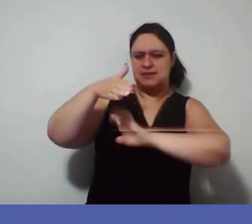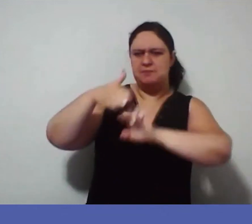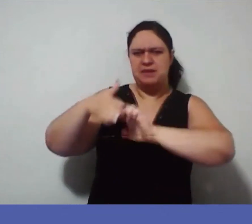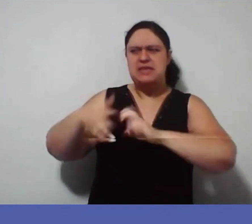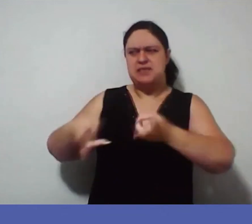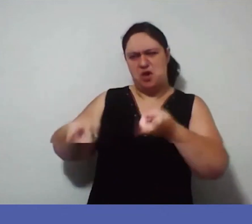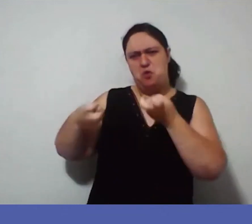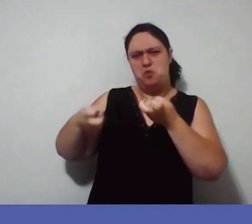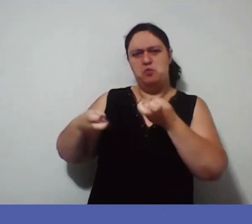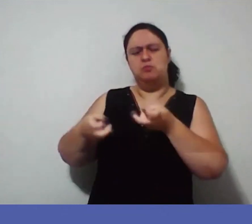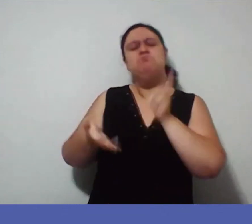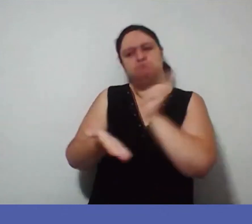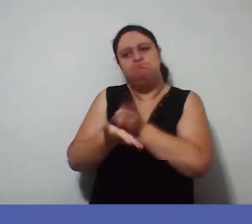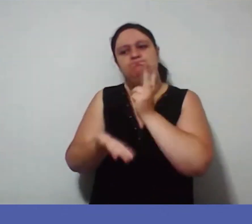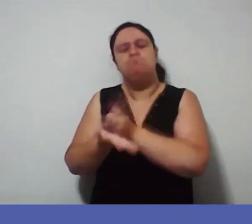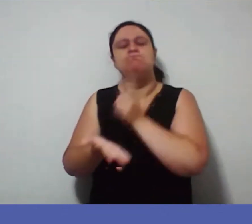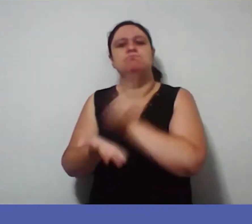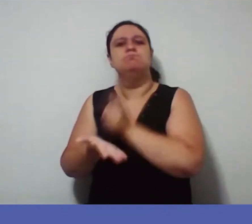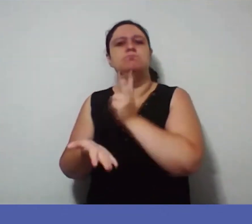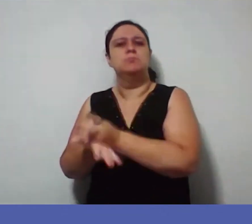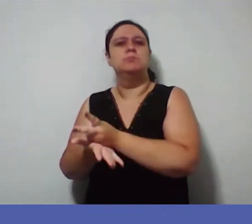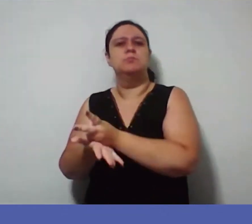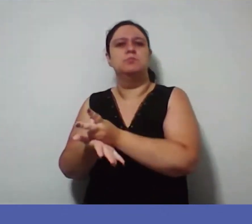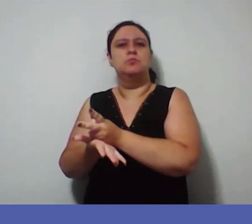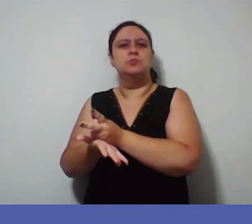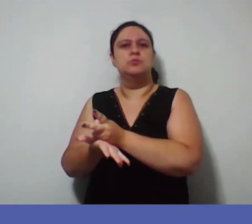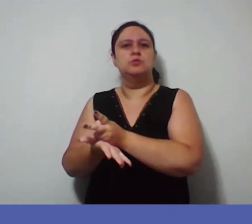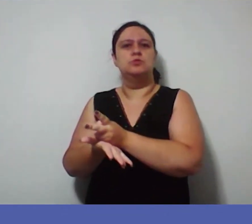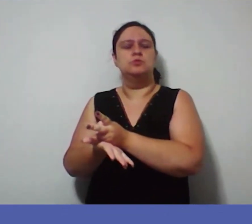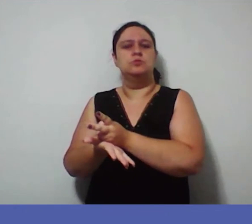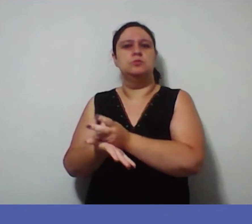então continuam a fabricar.